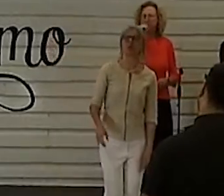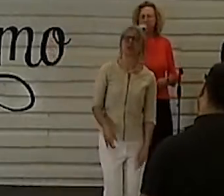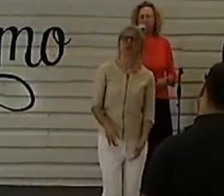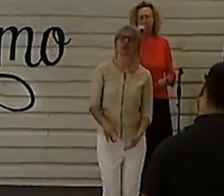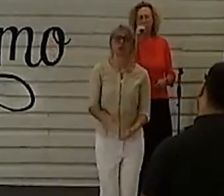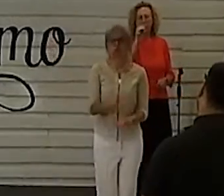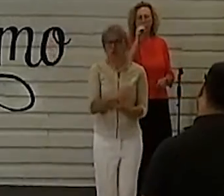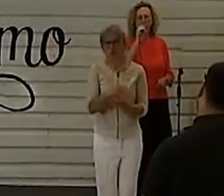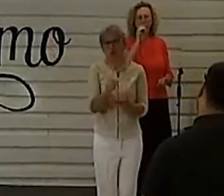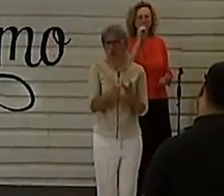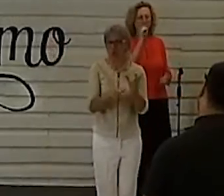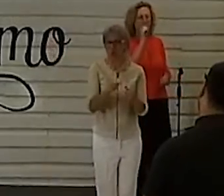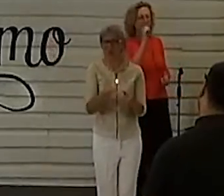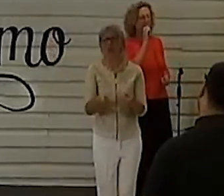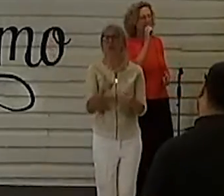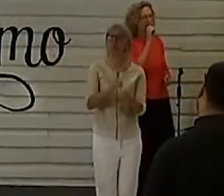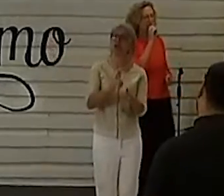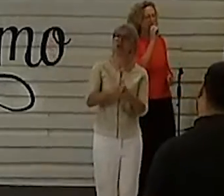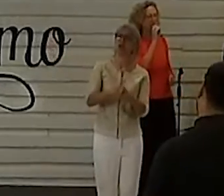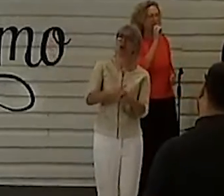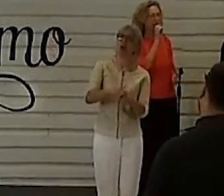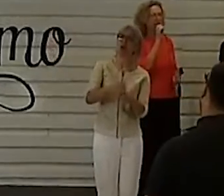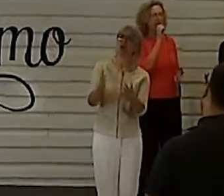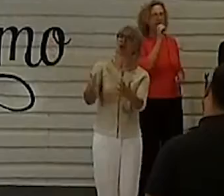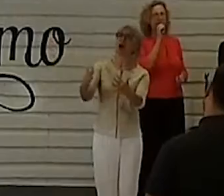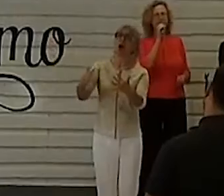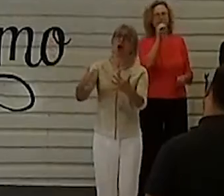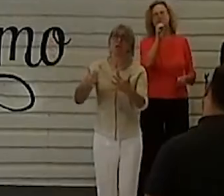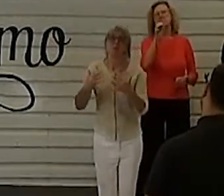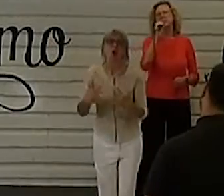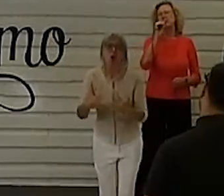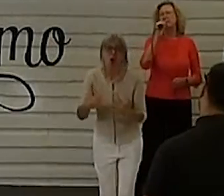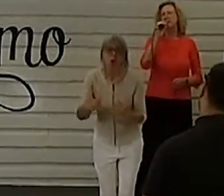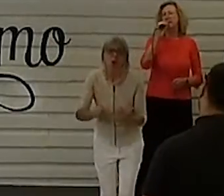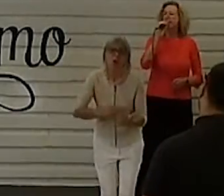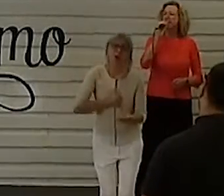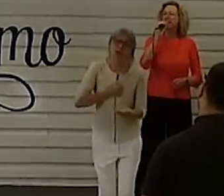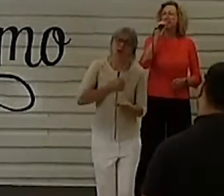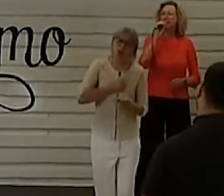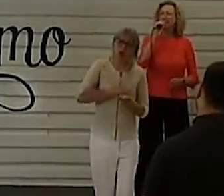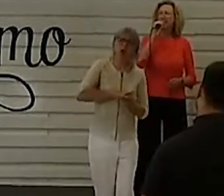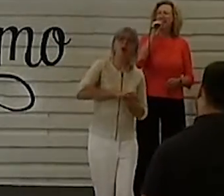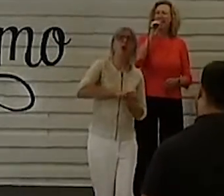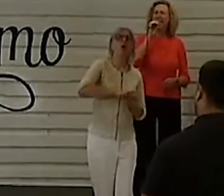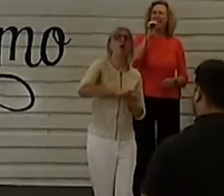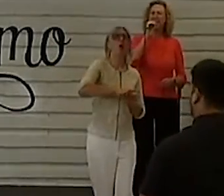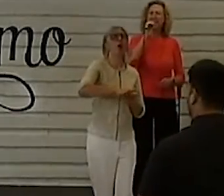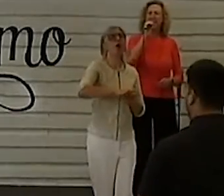Di amore e compassione.